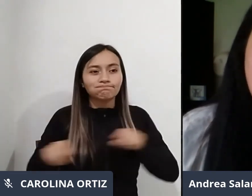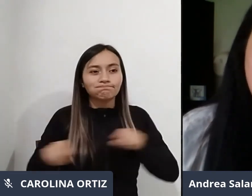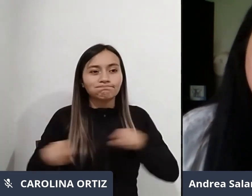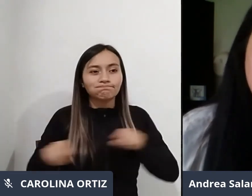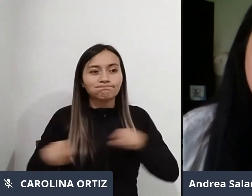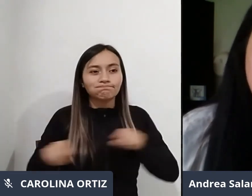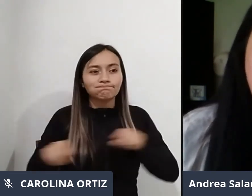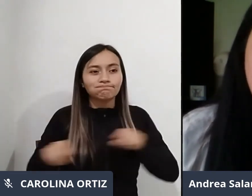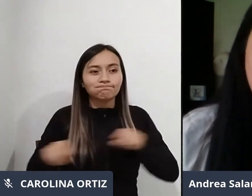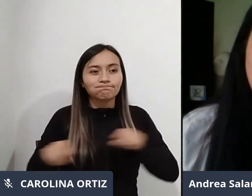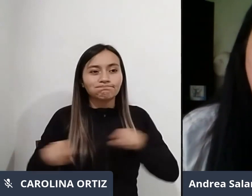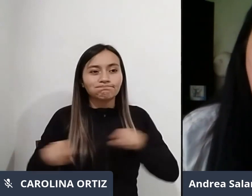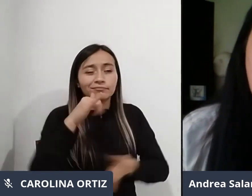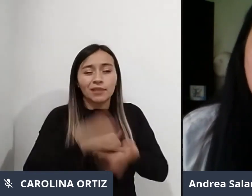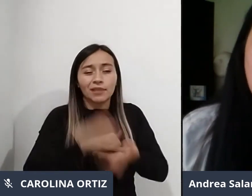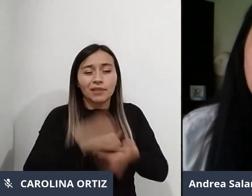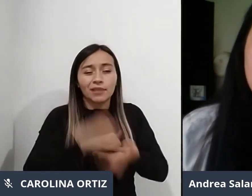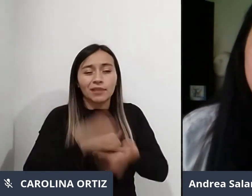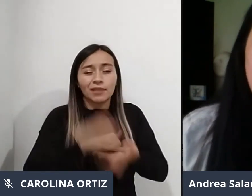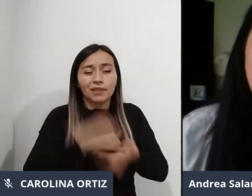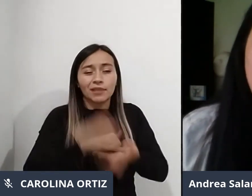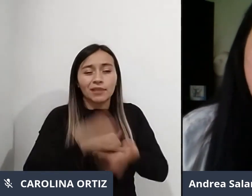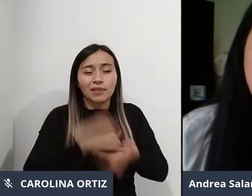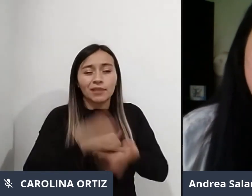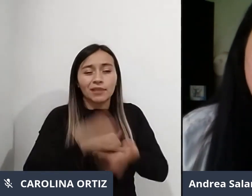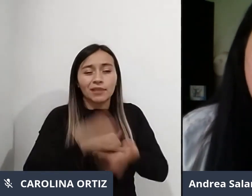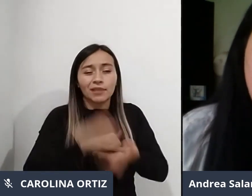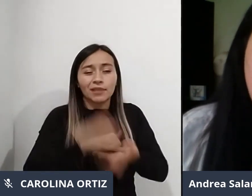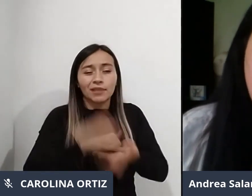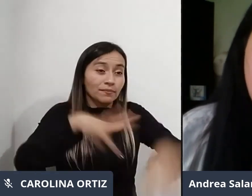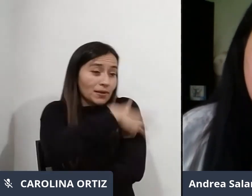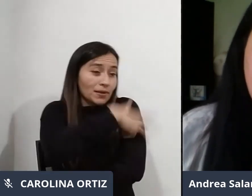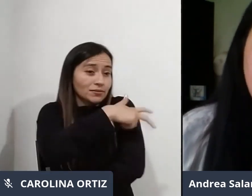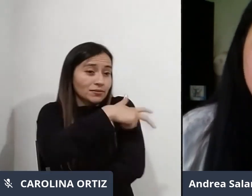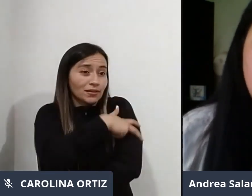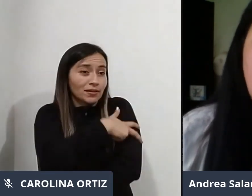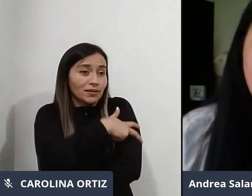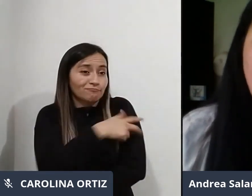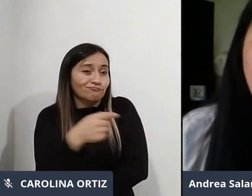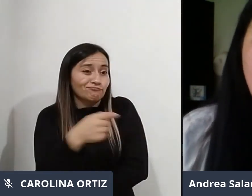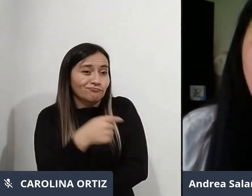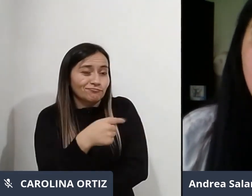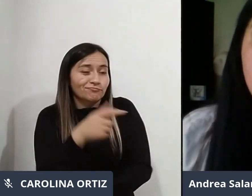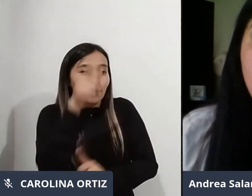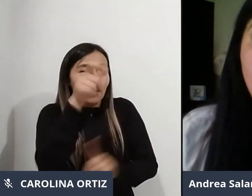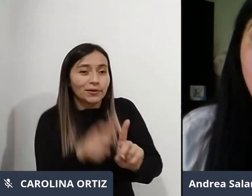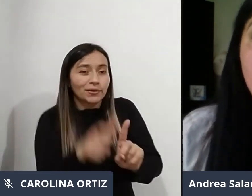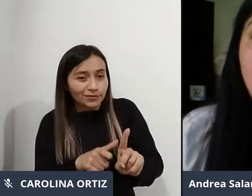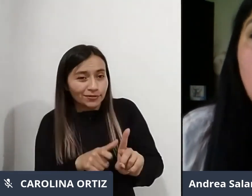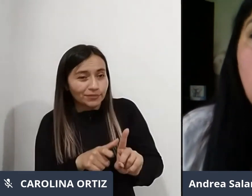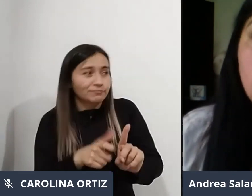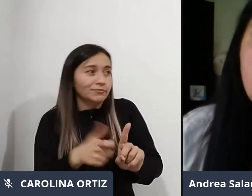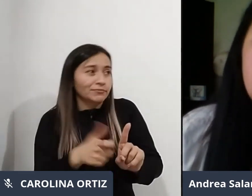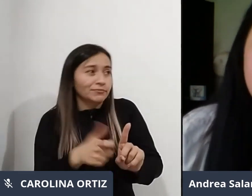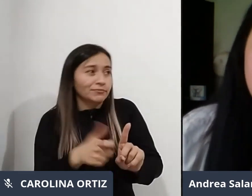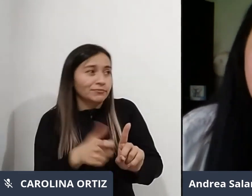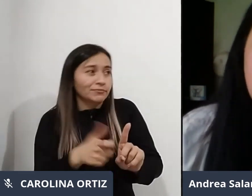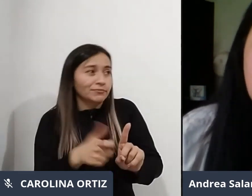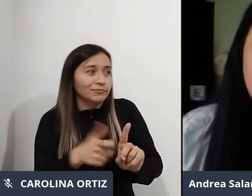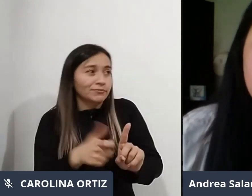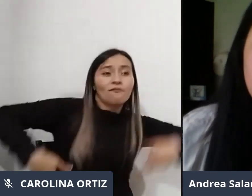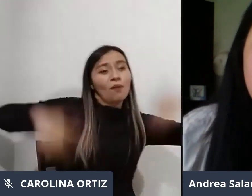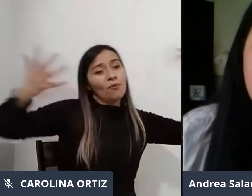se replican y se termina viendo al personero como un personaje popular, pero no como un defensor